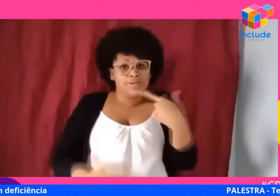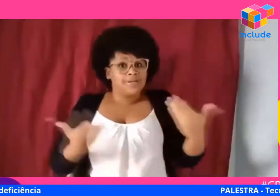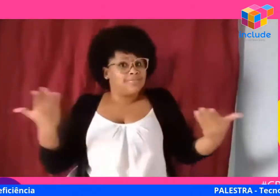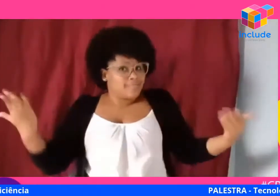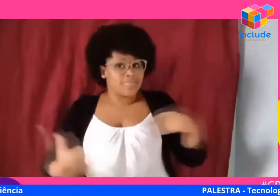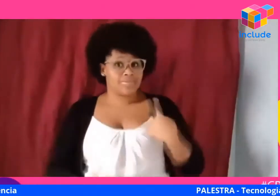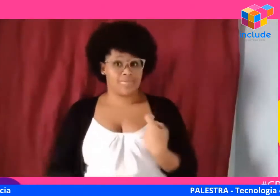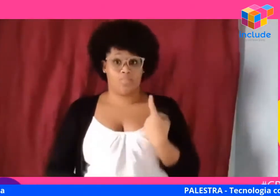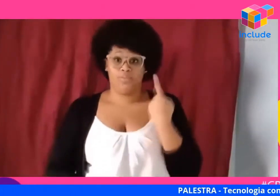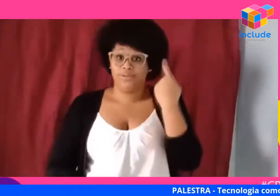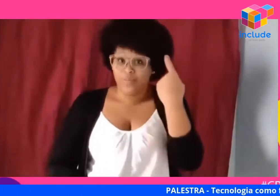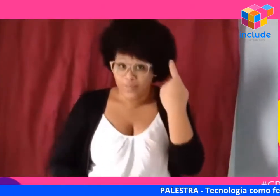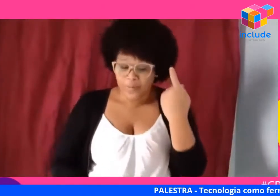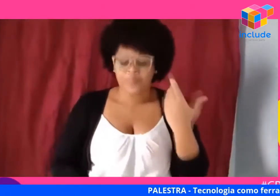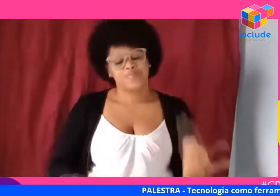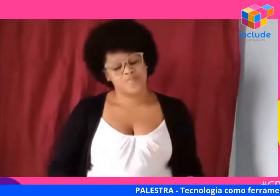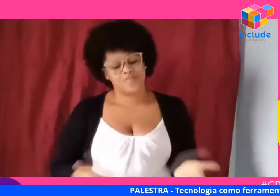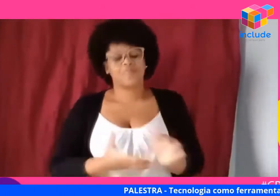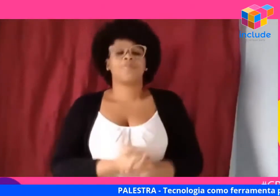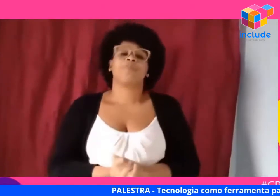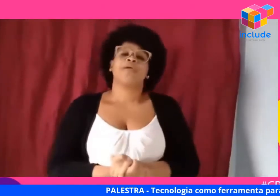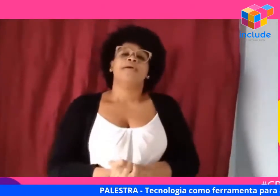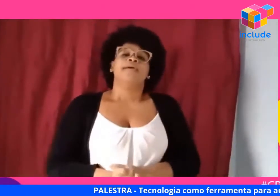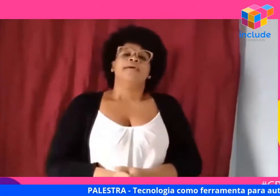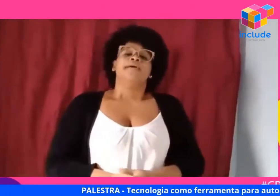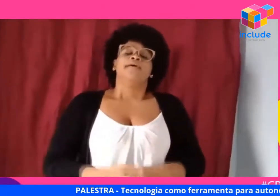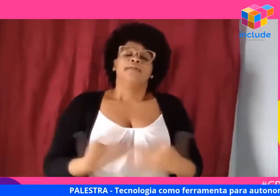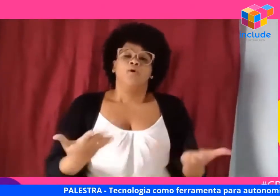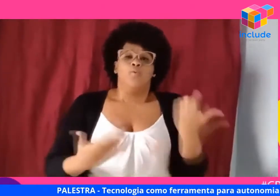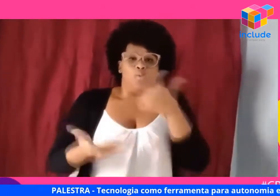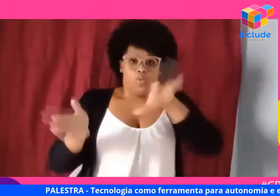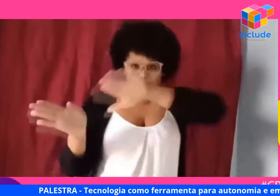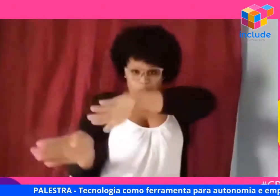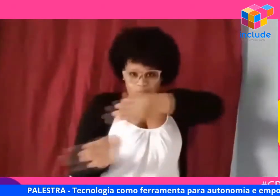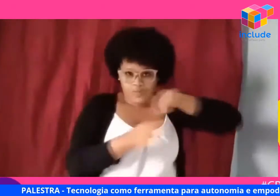eu sou surda, e aí? Então eu fiquei sozinha na sala.